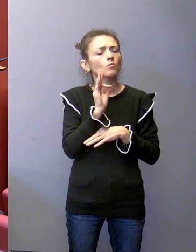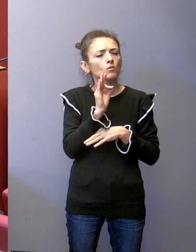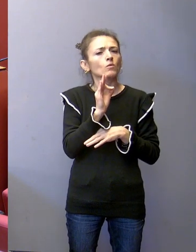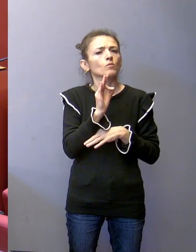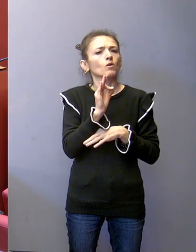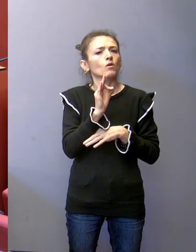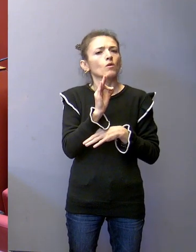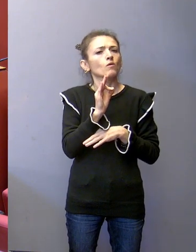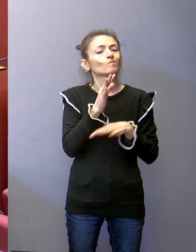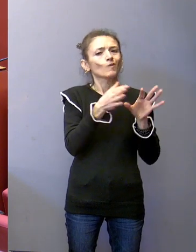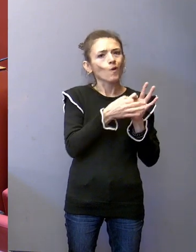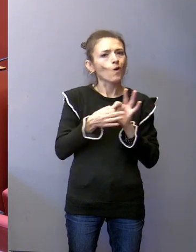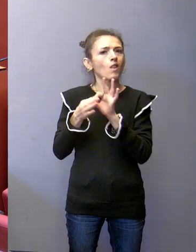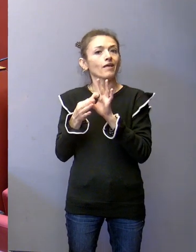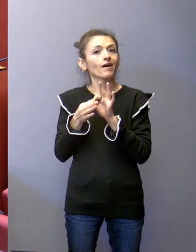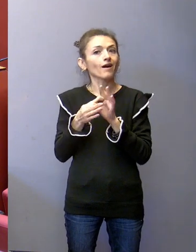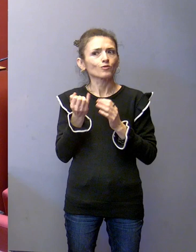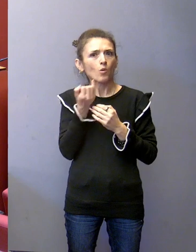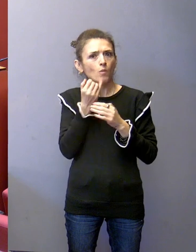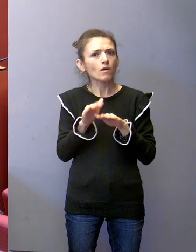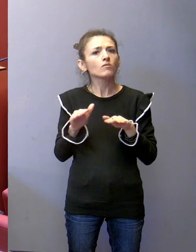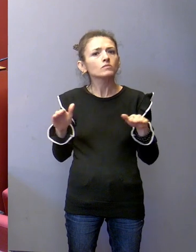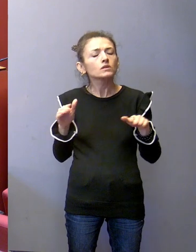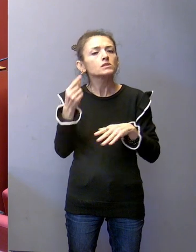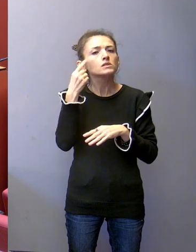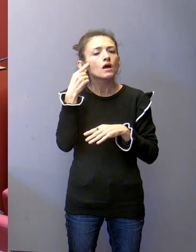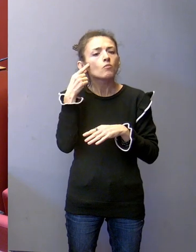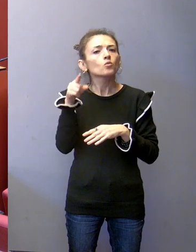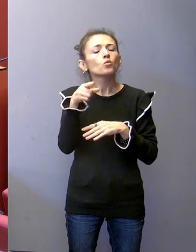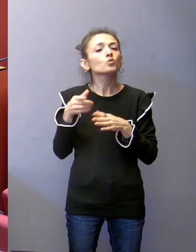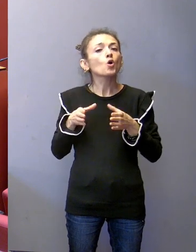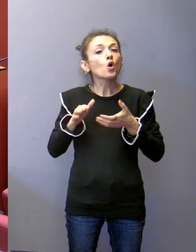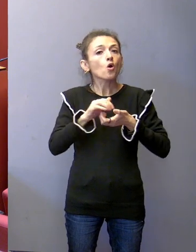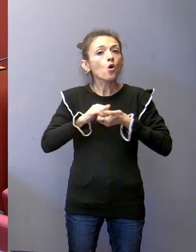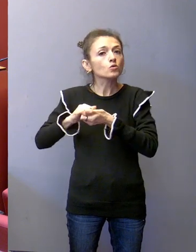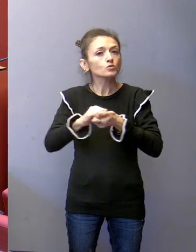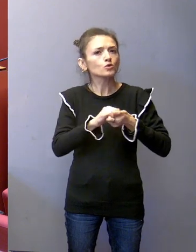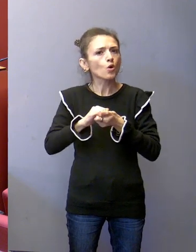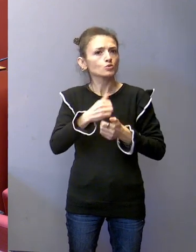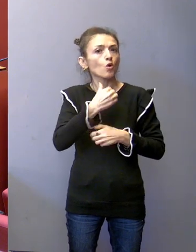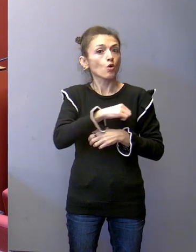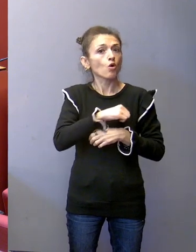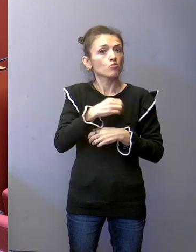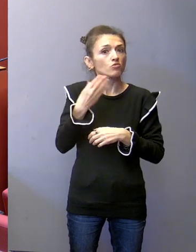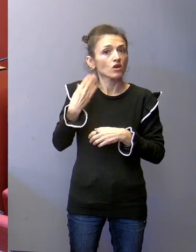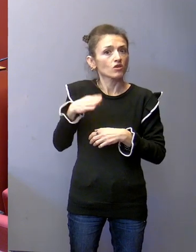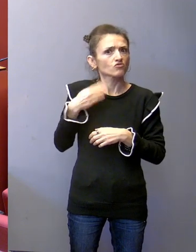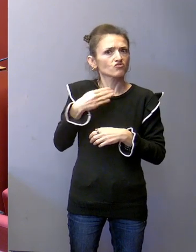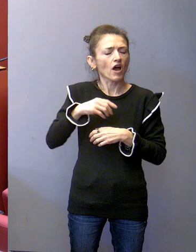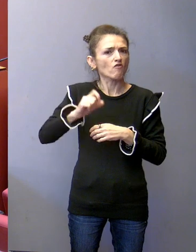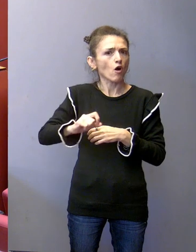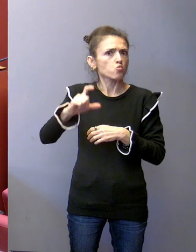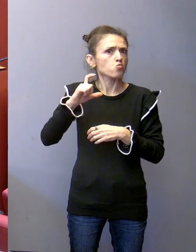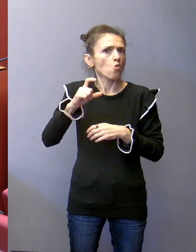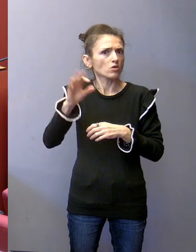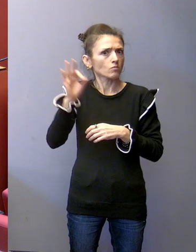intercettare gli interessi di questi ultimi avendo saputo che il consorzio di cui il comune di Genova detiene la quota più rilevante ha deciso di